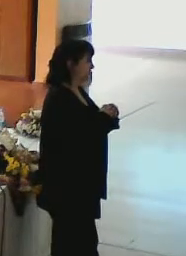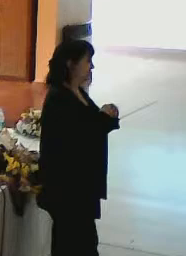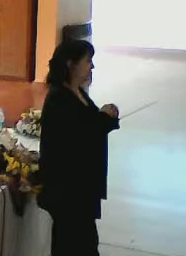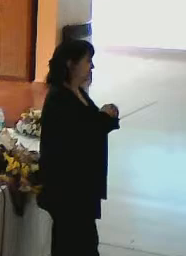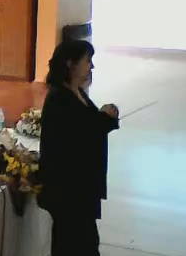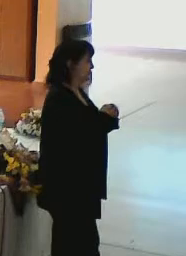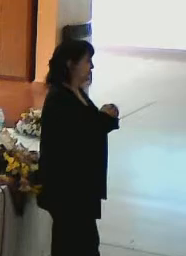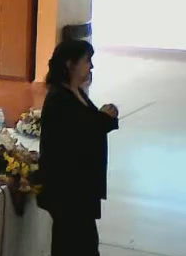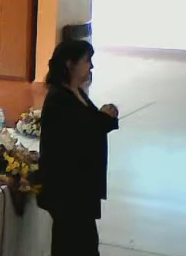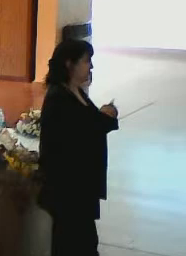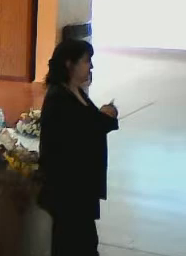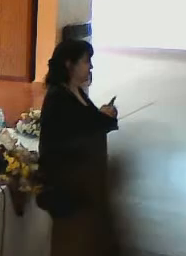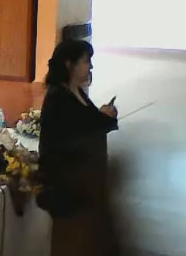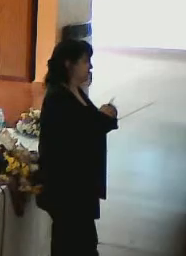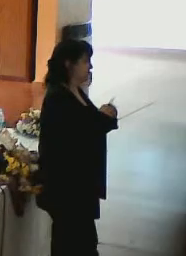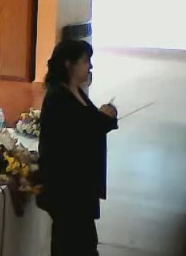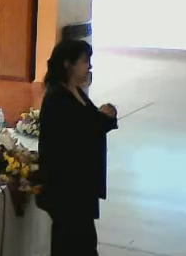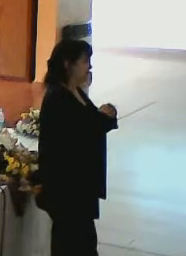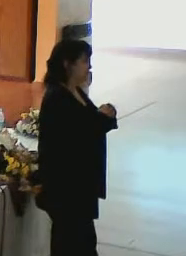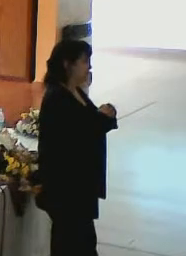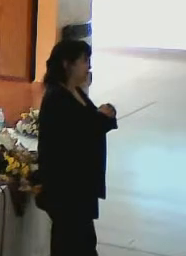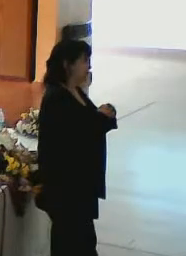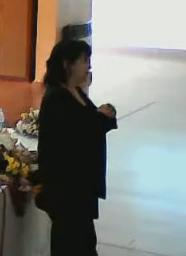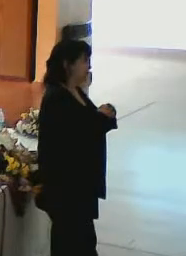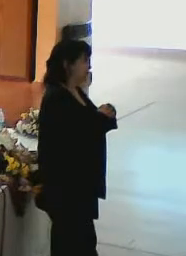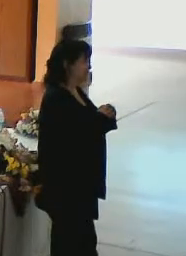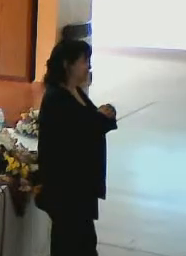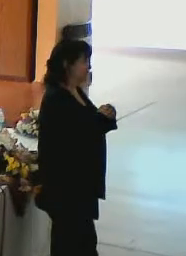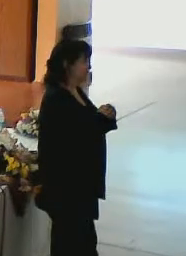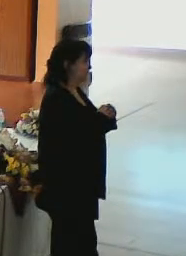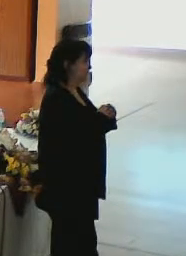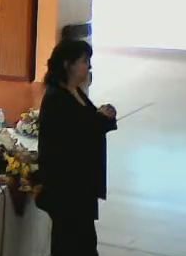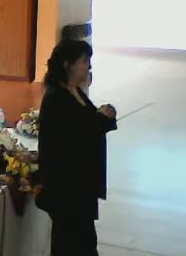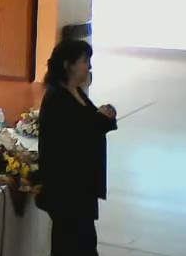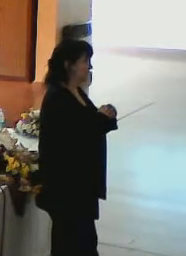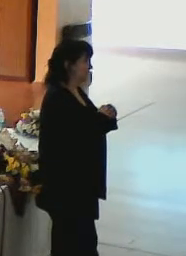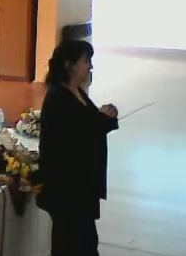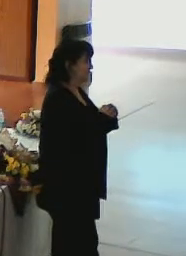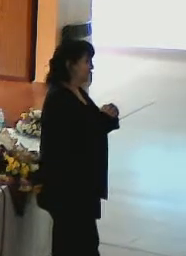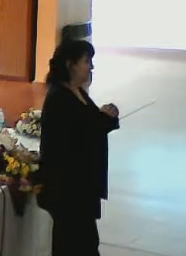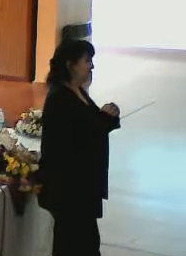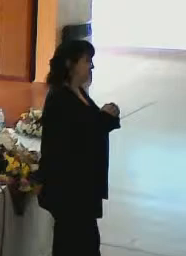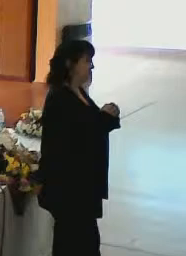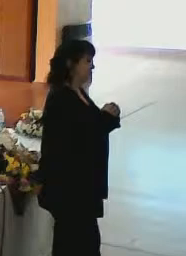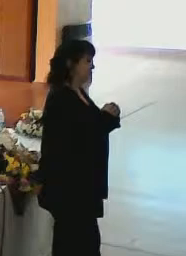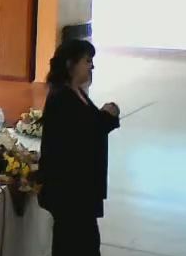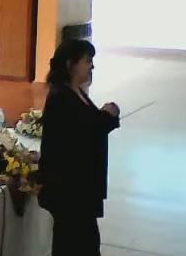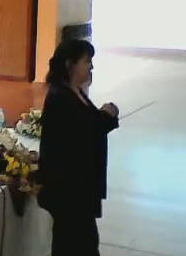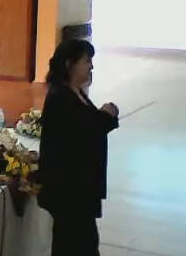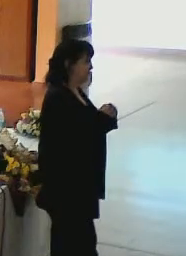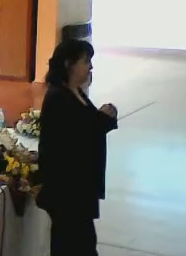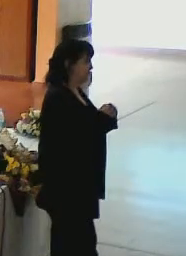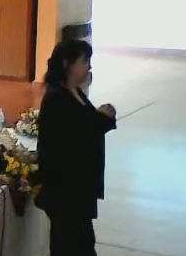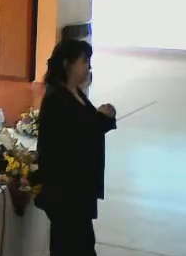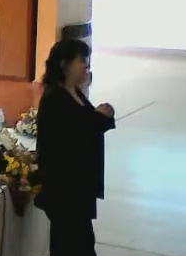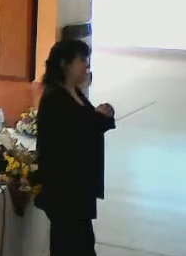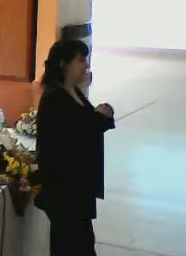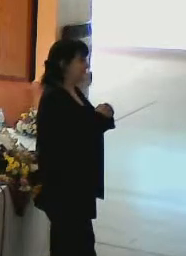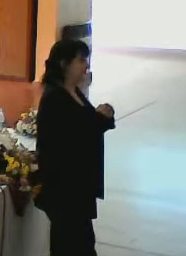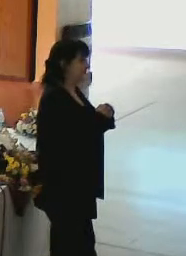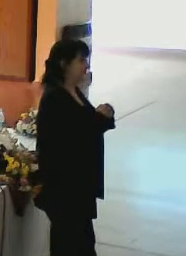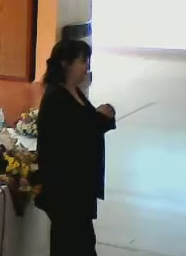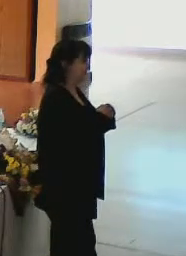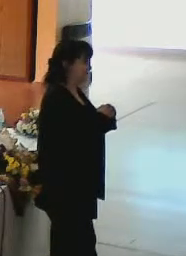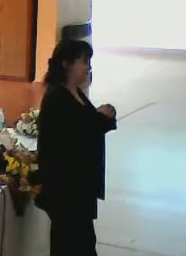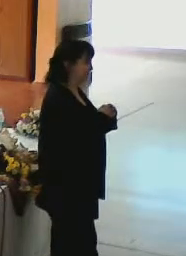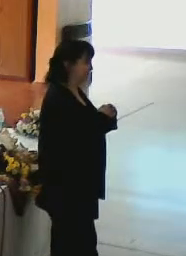cronológica, ¿sí? En cuanto a la epidemiología, es muy importante tener en